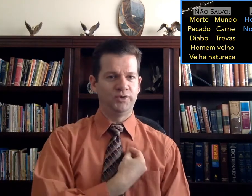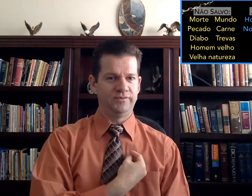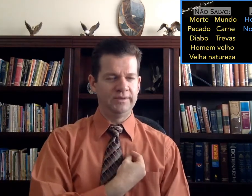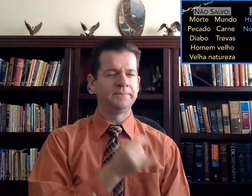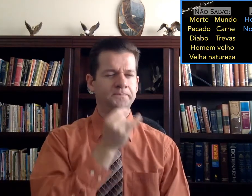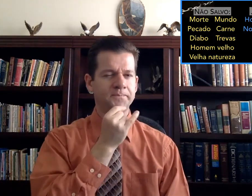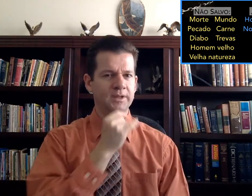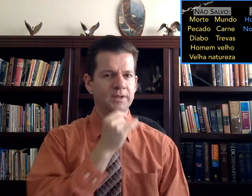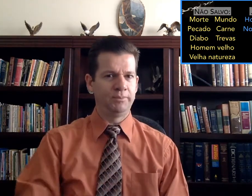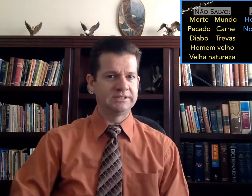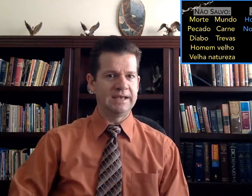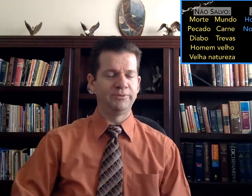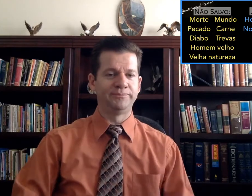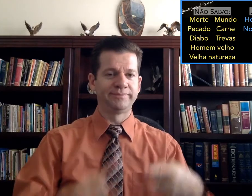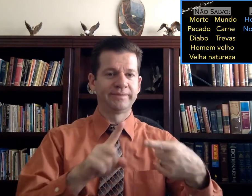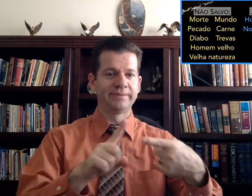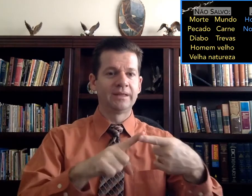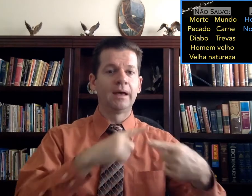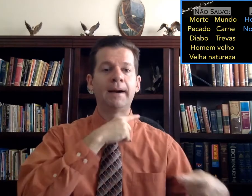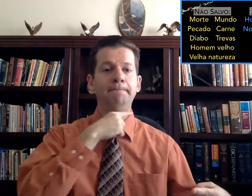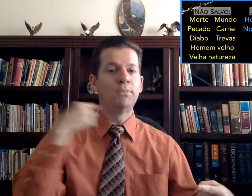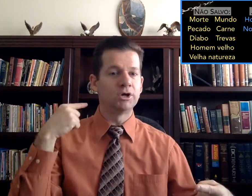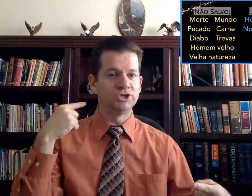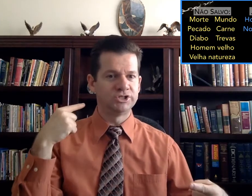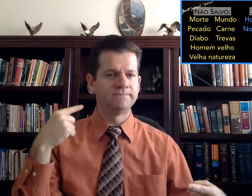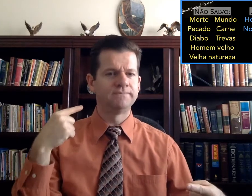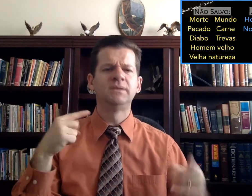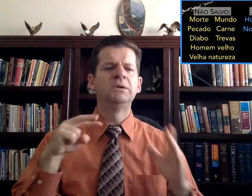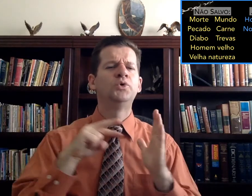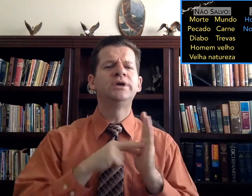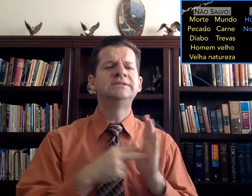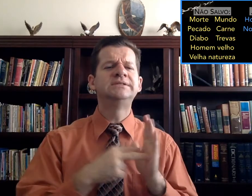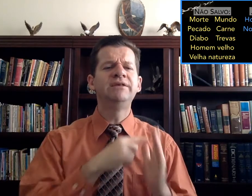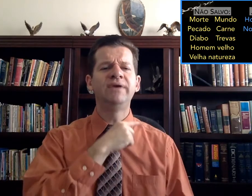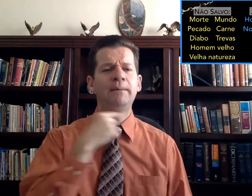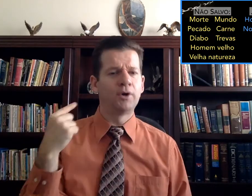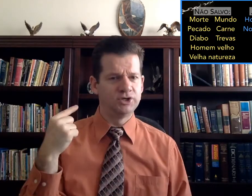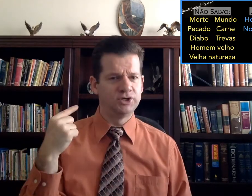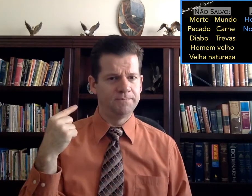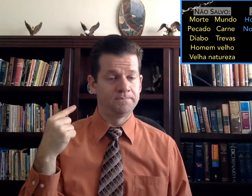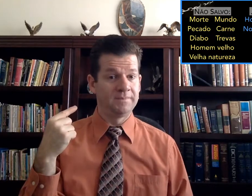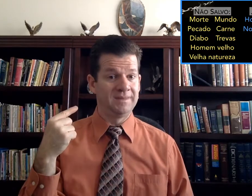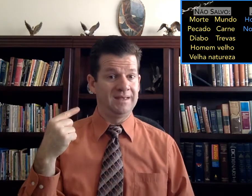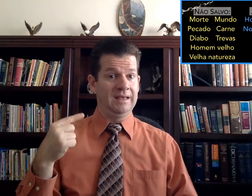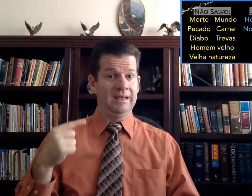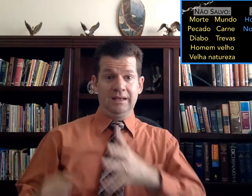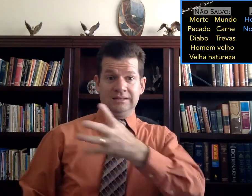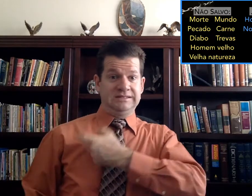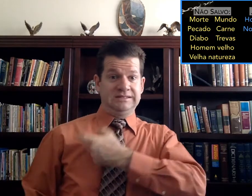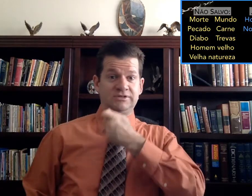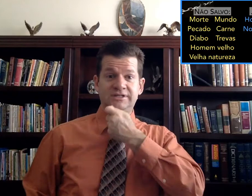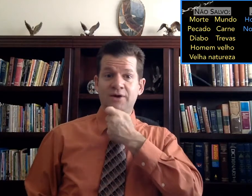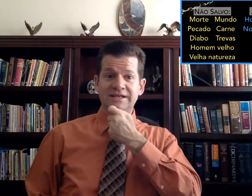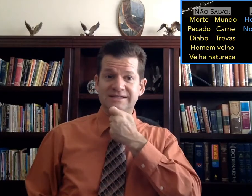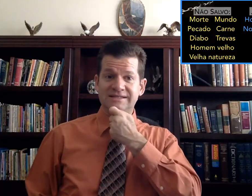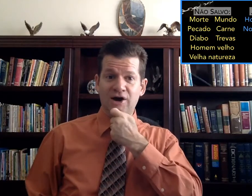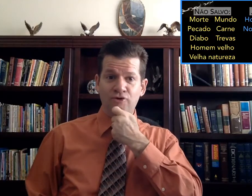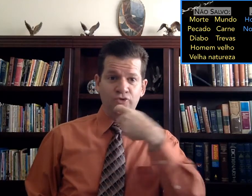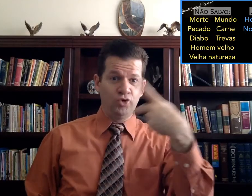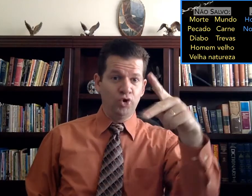vida. Por exemplo, morte. O que significa morte? Se você não é salvo, o